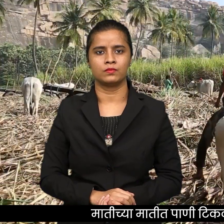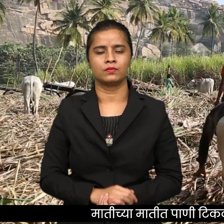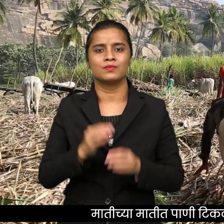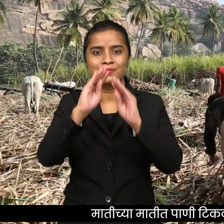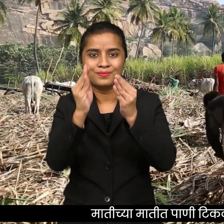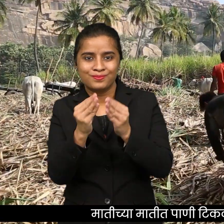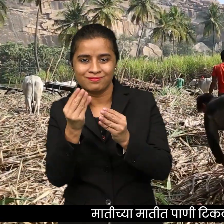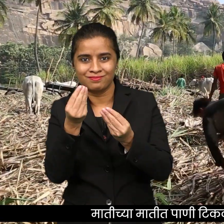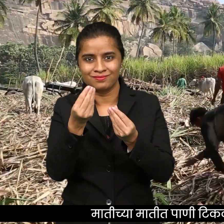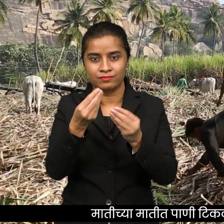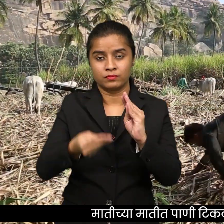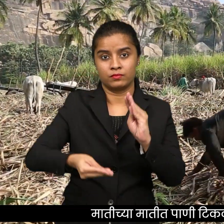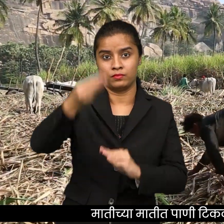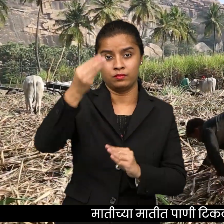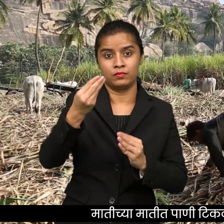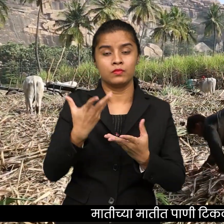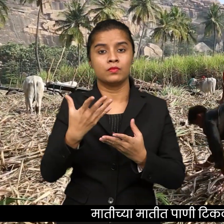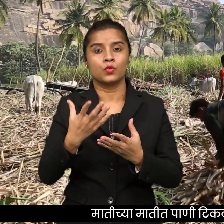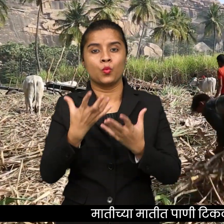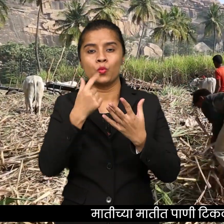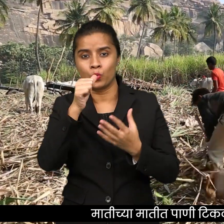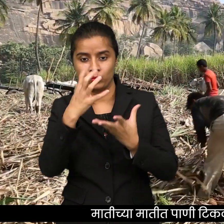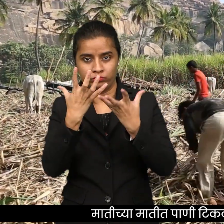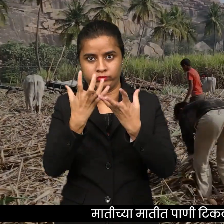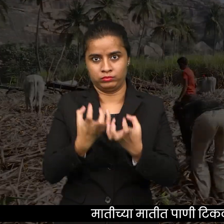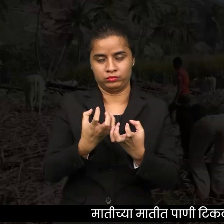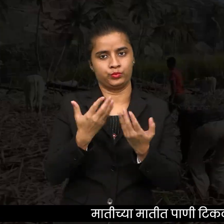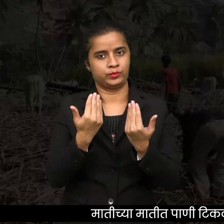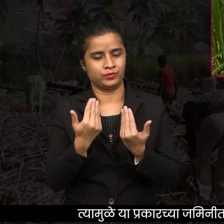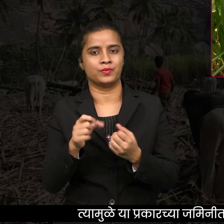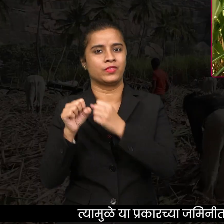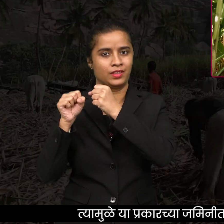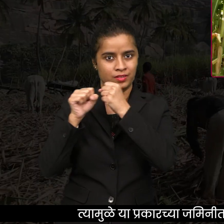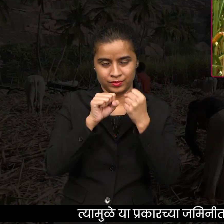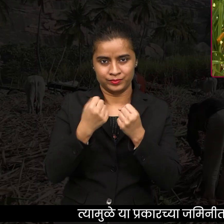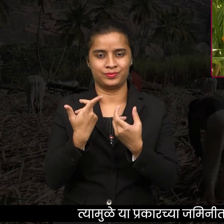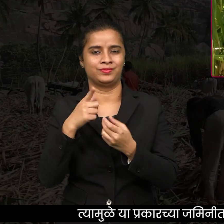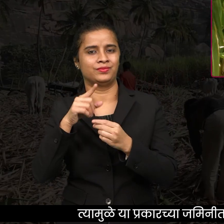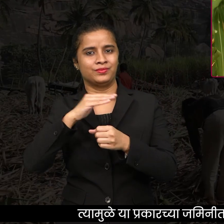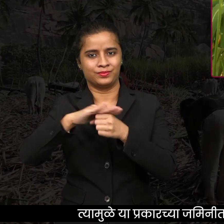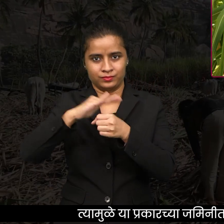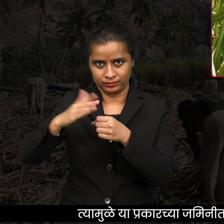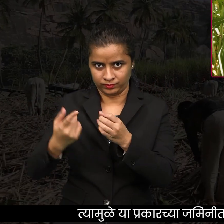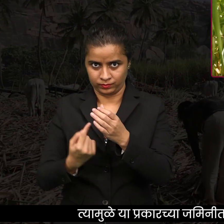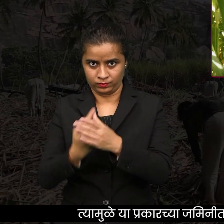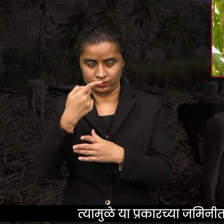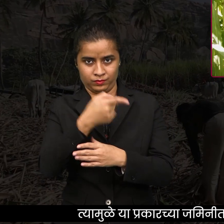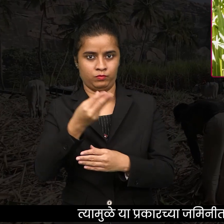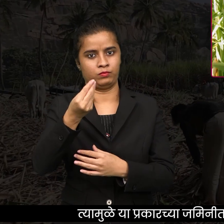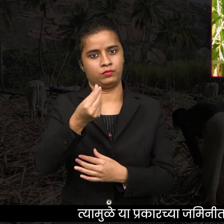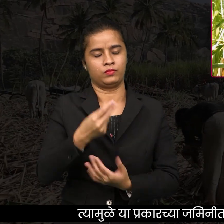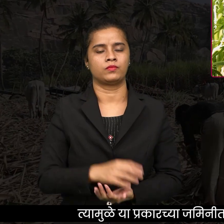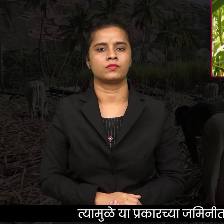मातीच्या मातीत पाणी टिकवून ठेवण्याची क्षमता जास्त असते. त्यामुळे या प्रकारच्या जमिनीत ऊस